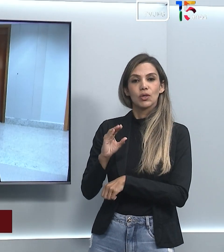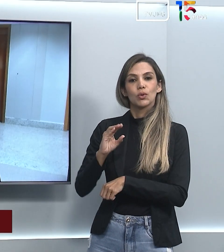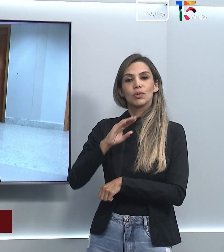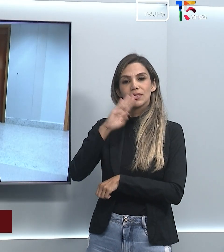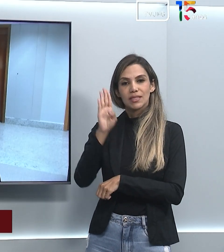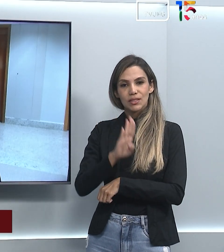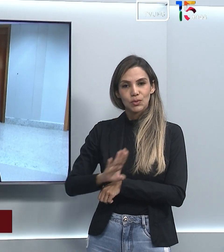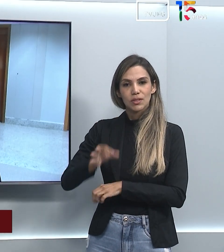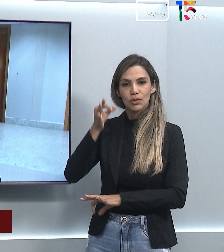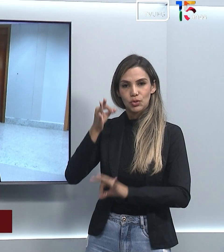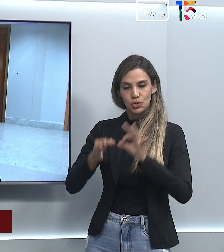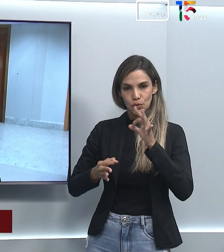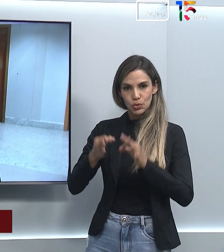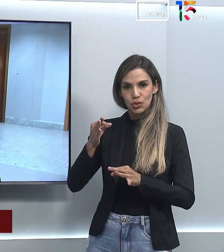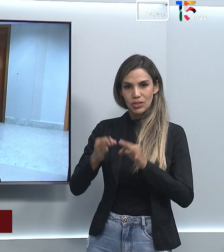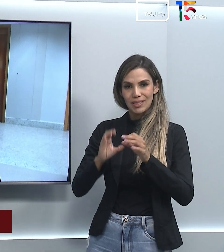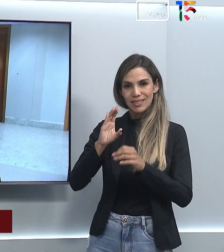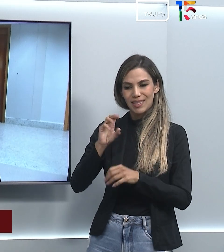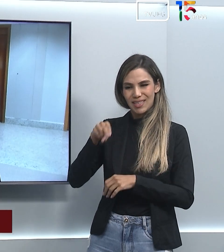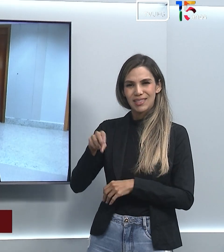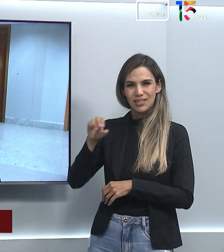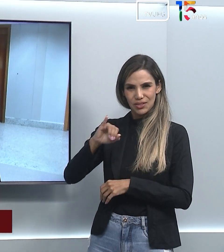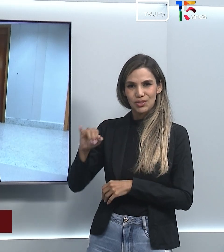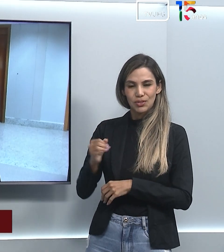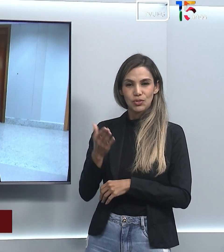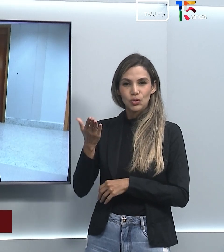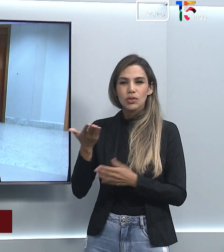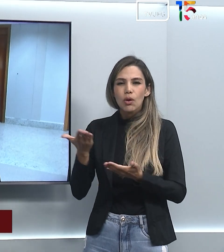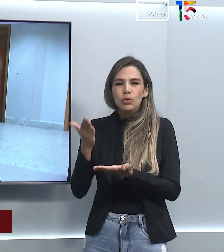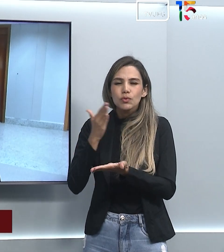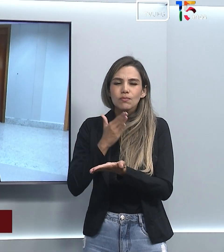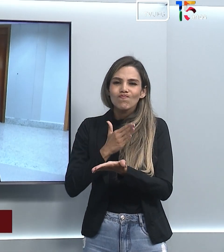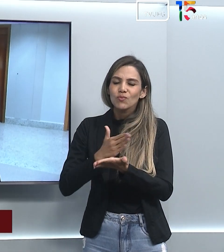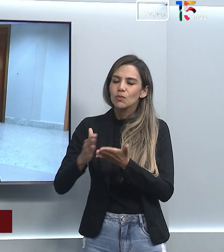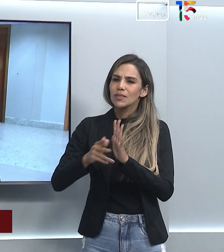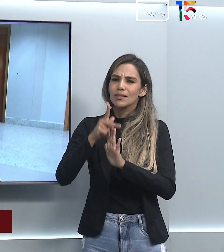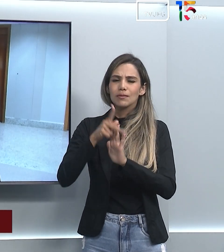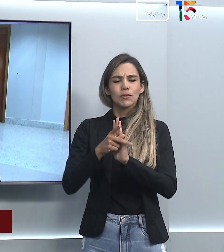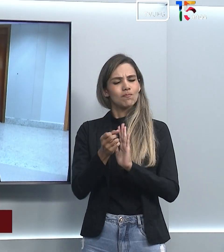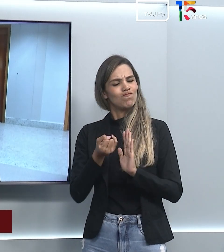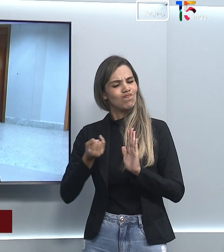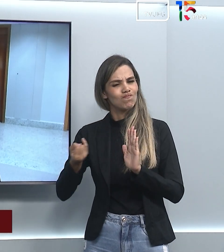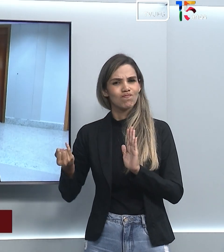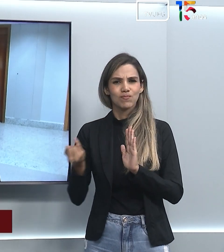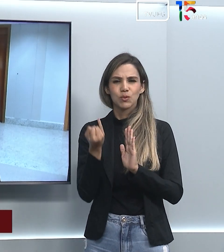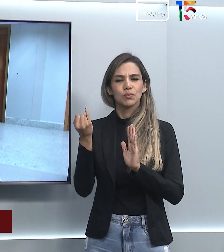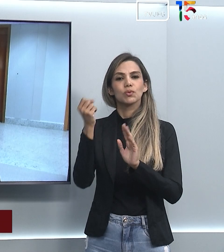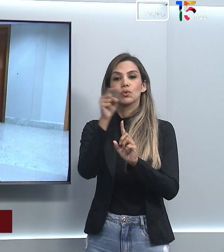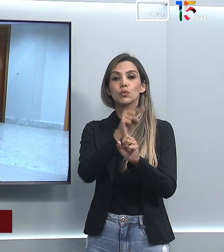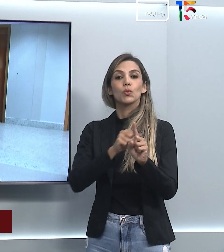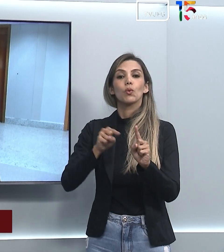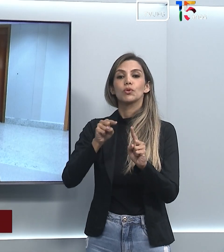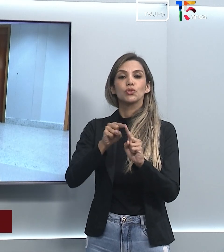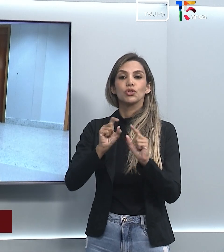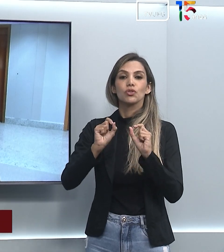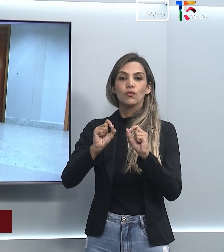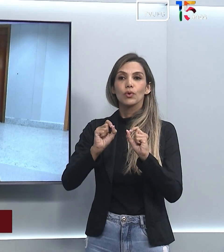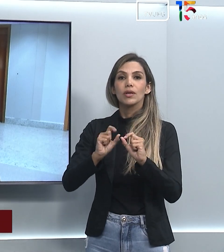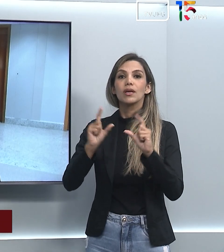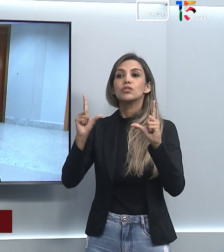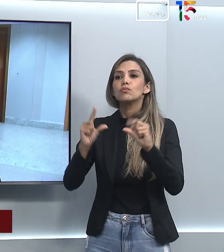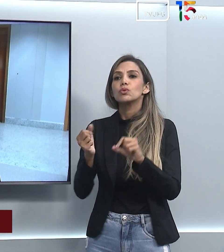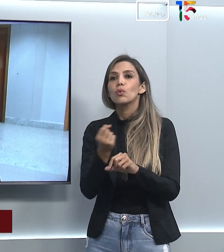todo o Brasil esse programa tão importante que tem a finalidade de diminuir o chamado subregistro